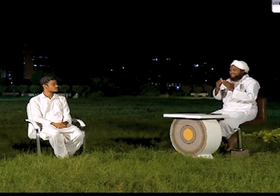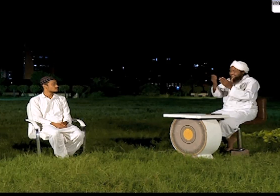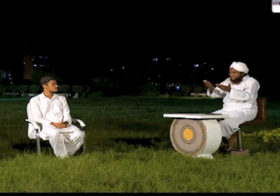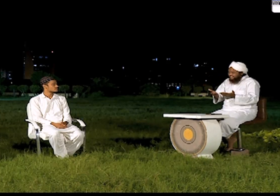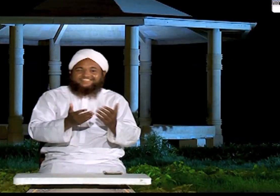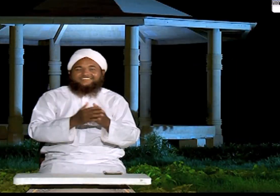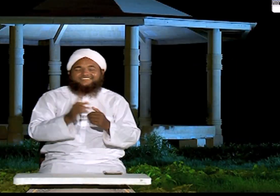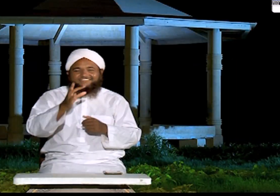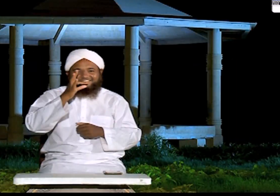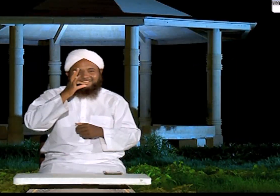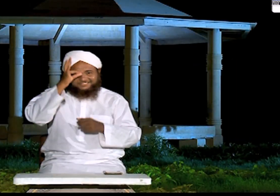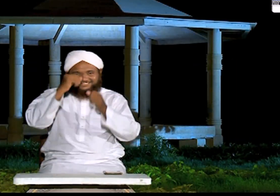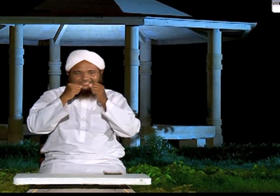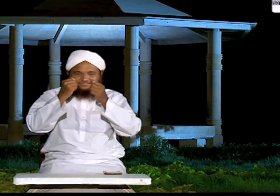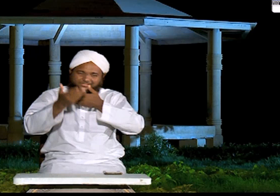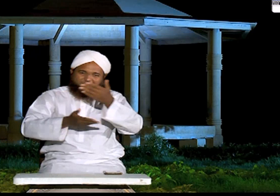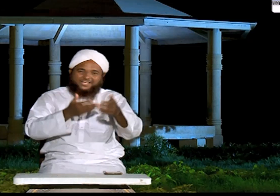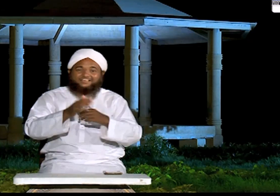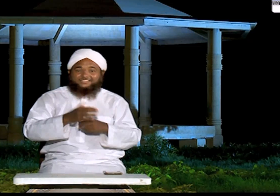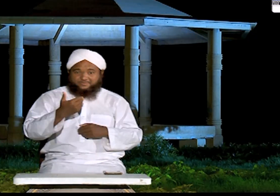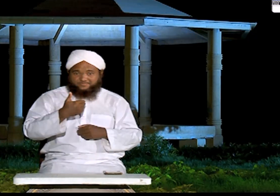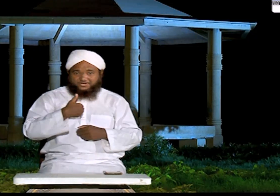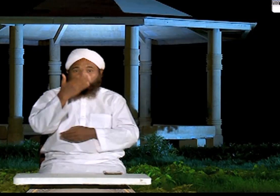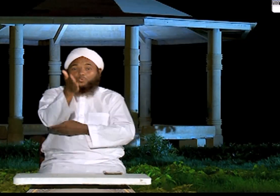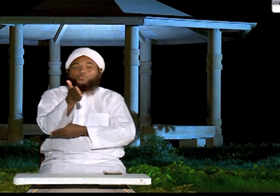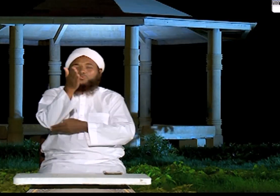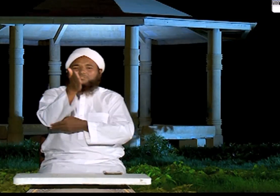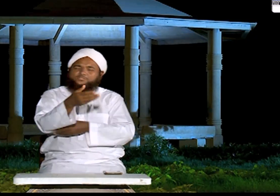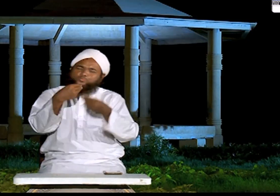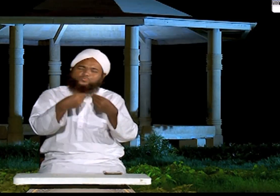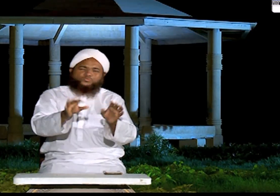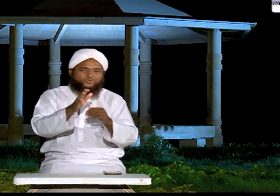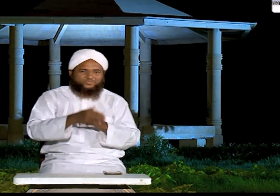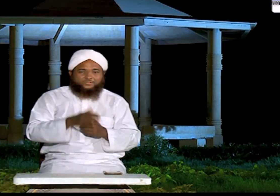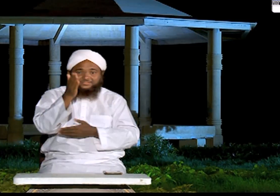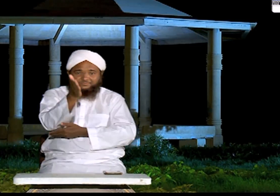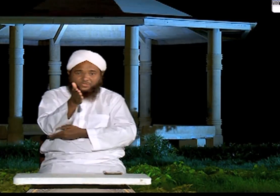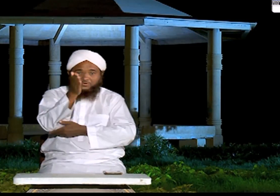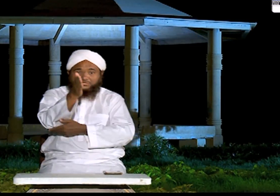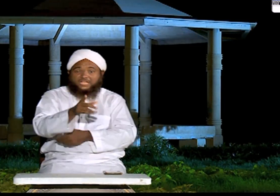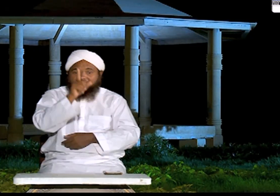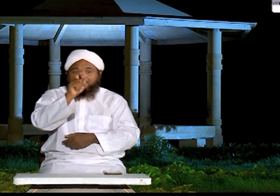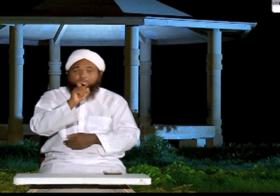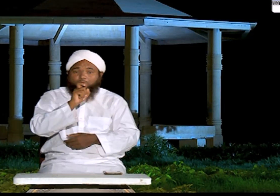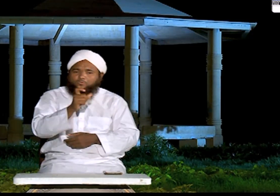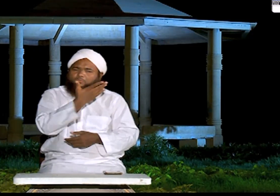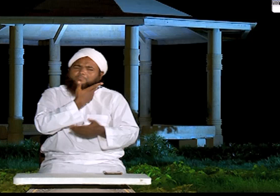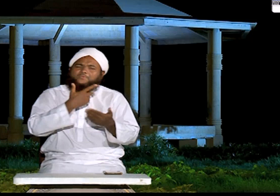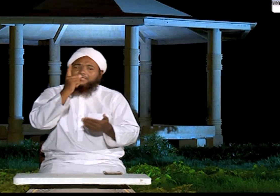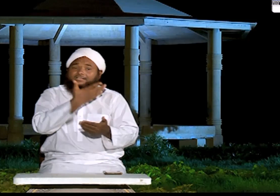مگر آپ صلی اللہ علیہ وآلہ وسلم نے فرمایا میری اونٹنی کو چھوڑ دو جہاں خدا کا حکم ہوگا یہ وہاں رک